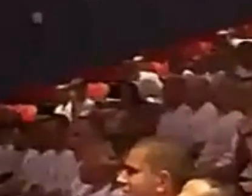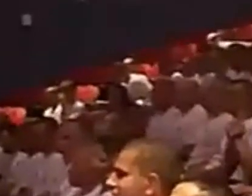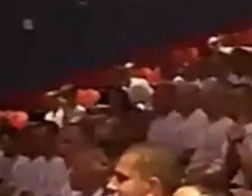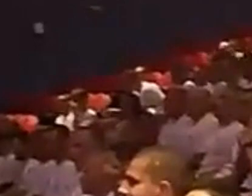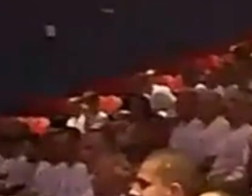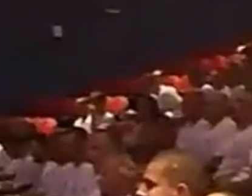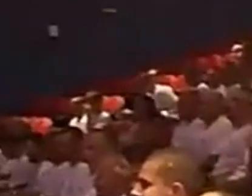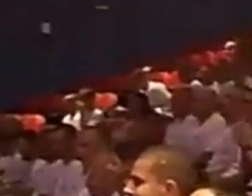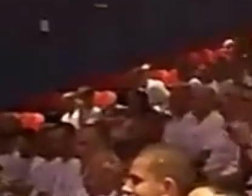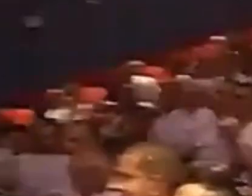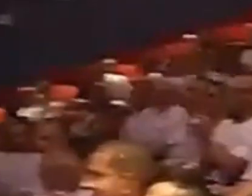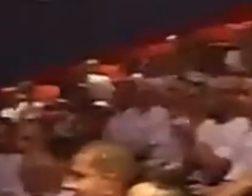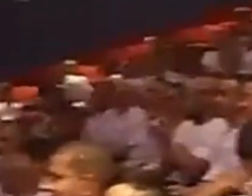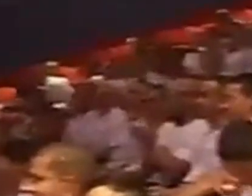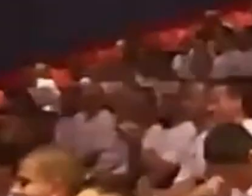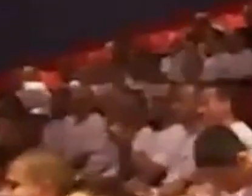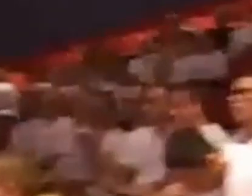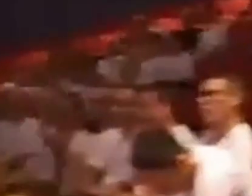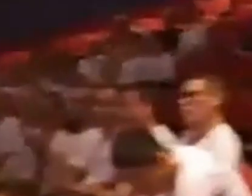Uau!